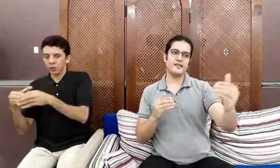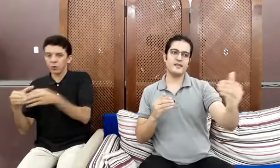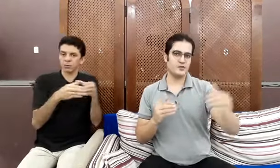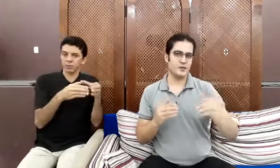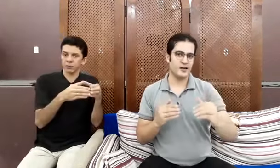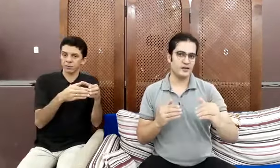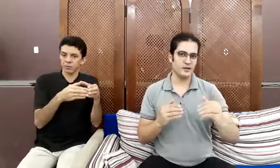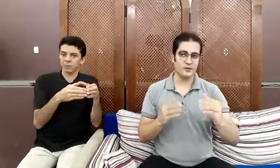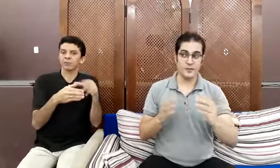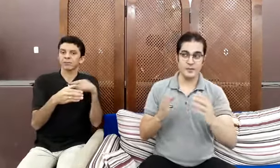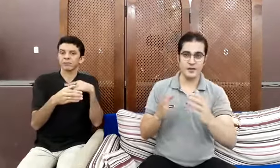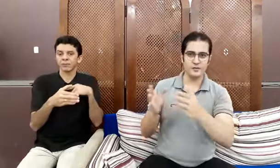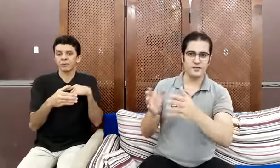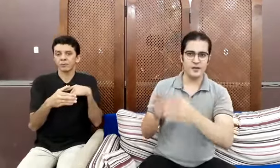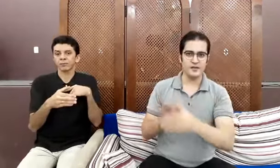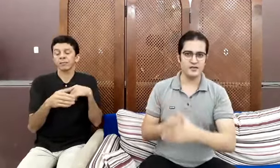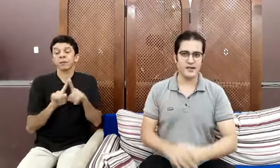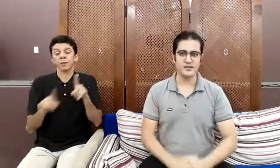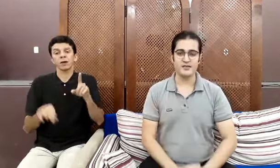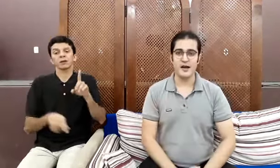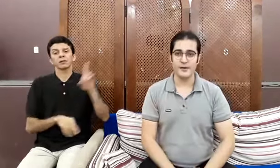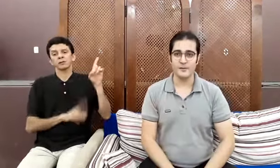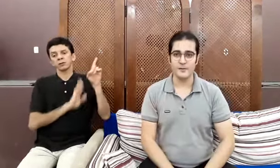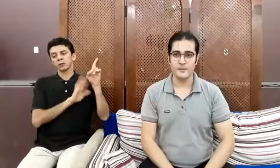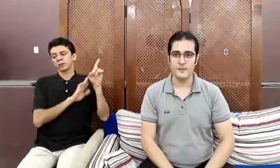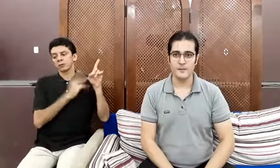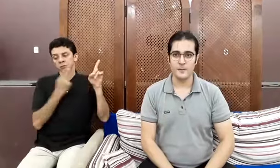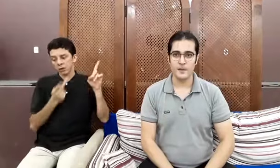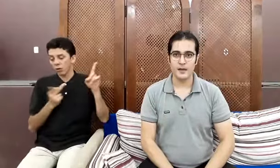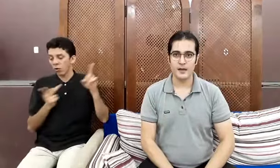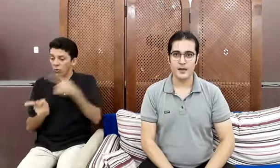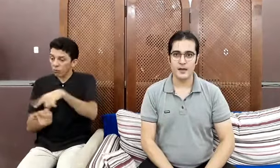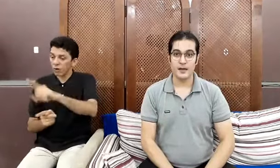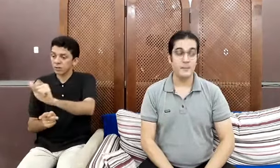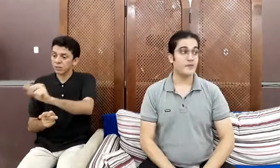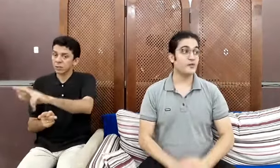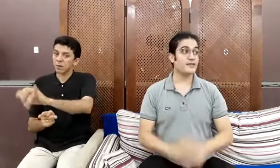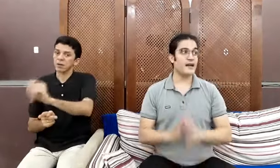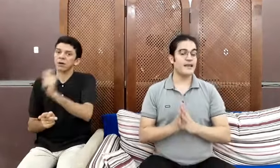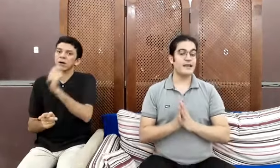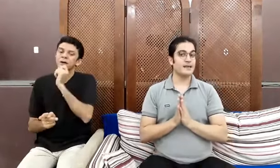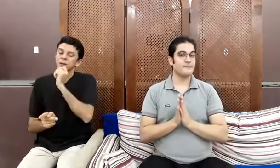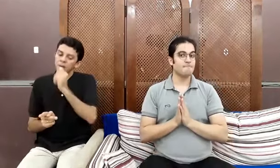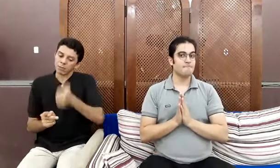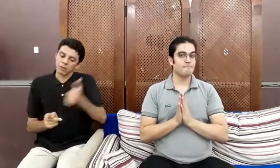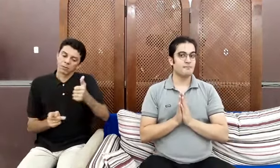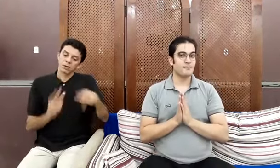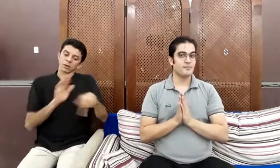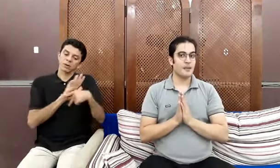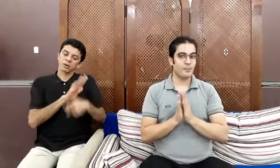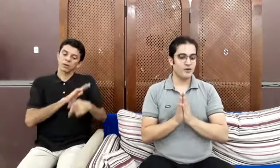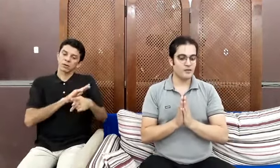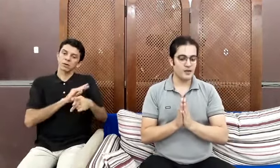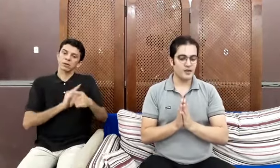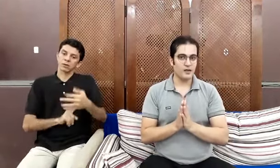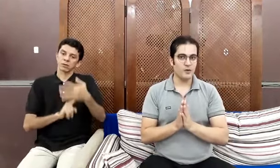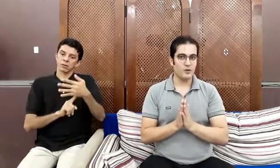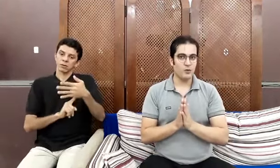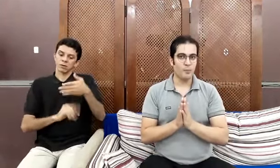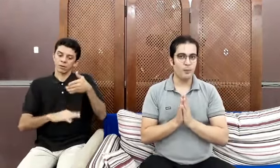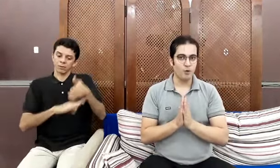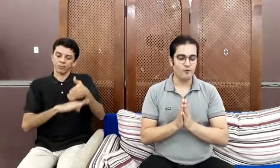na cidade dos samaritanos, vá primeiro às ovelhas perdidas da casa de Israel. Mas o detalhe é que depois